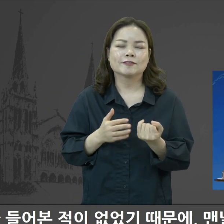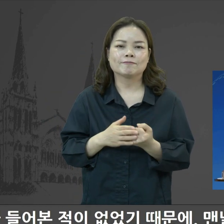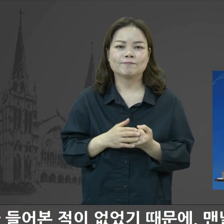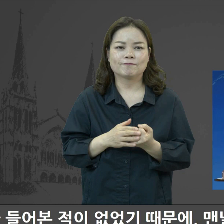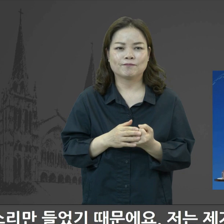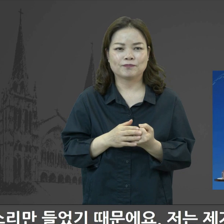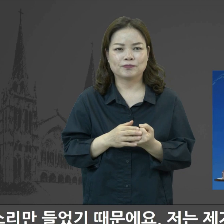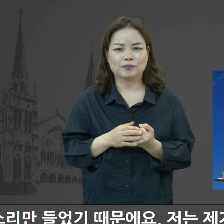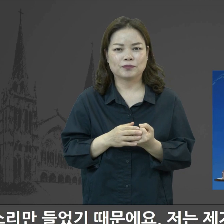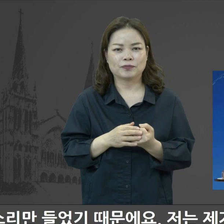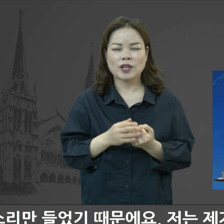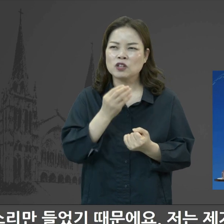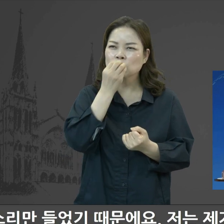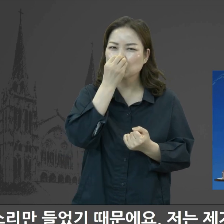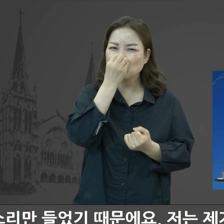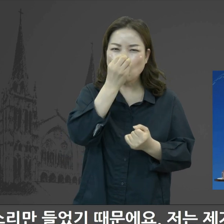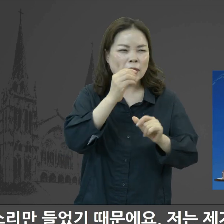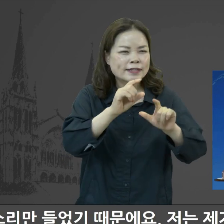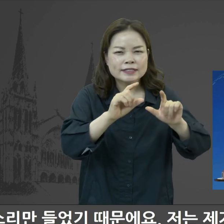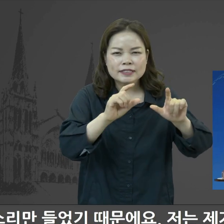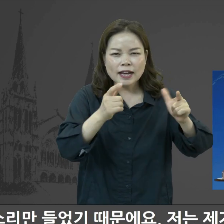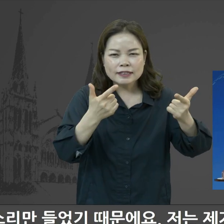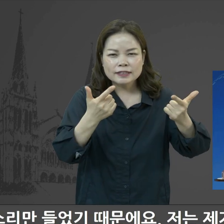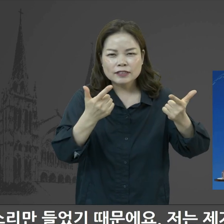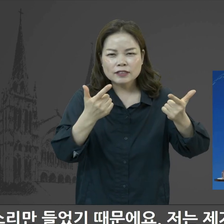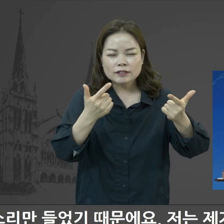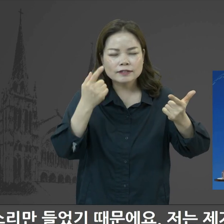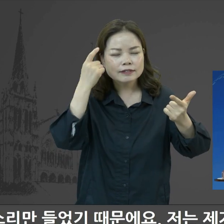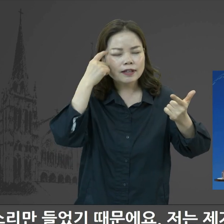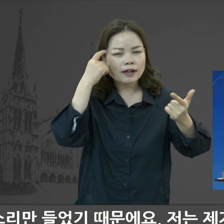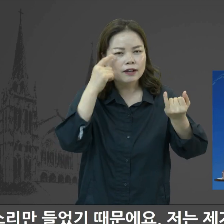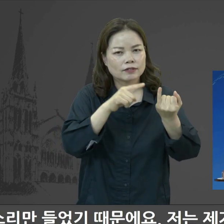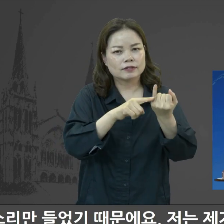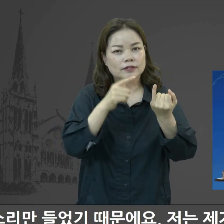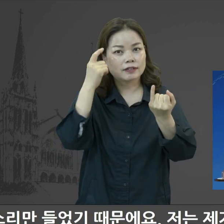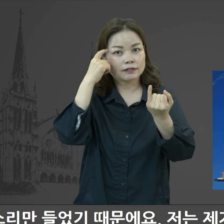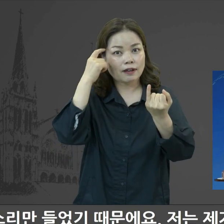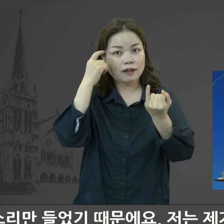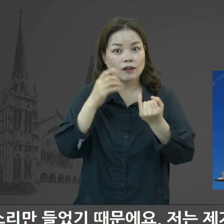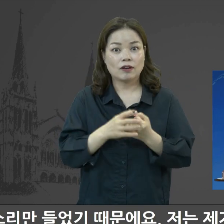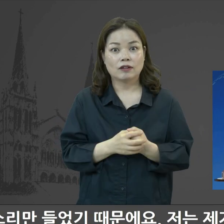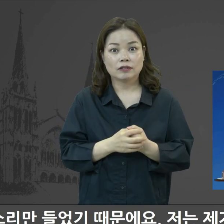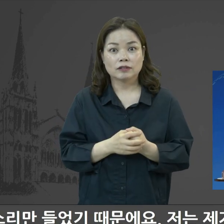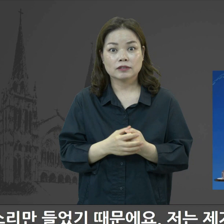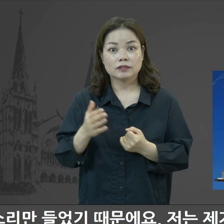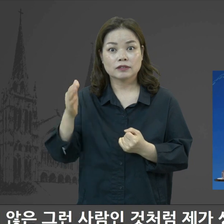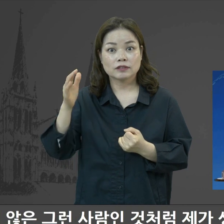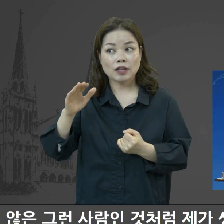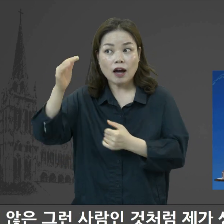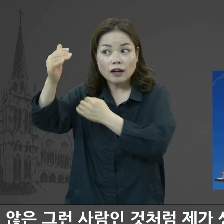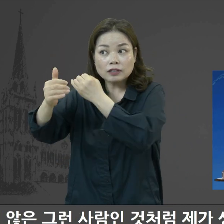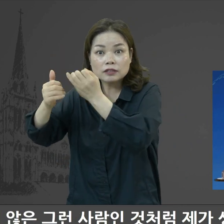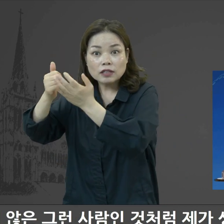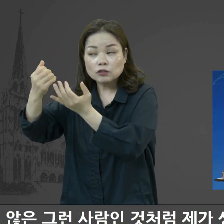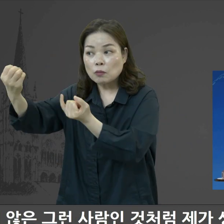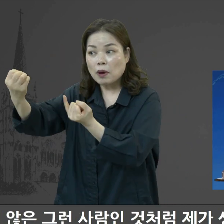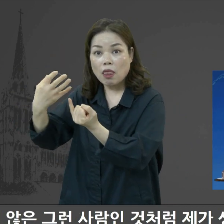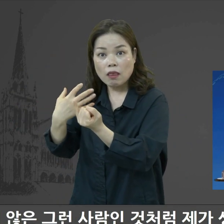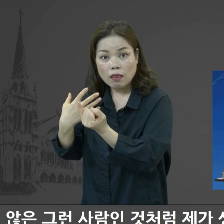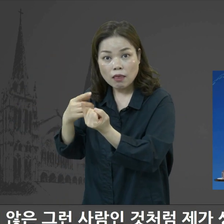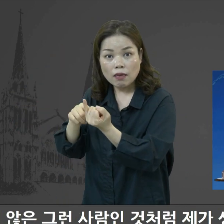되게 교만하지 않은 그런 사람인 것처럼 제가 생각했었나 봐요. 근데 하나님께서 뭐라